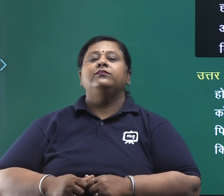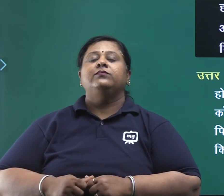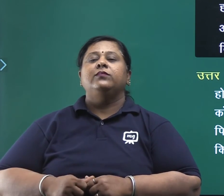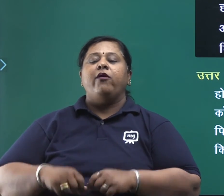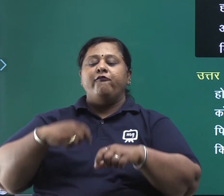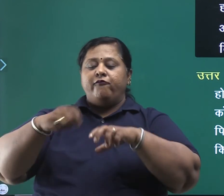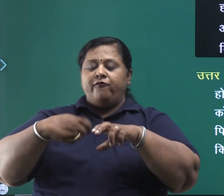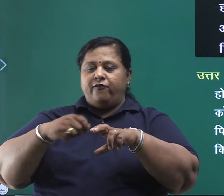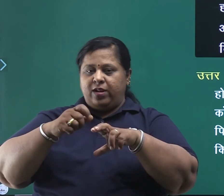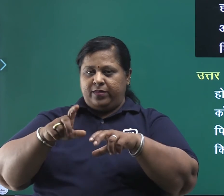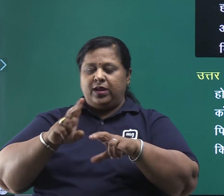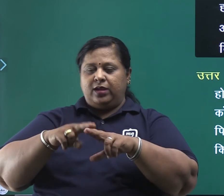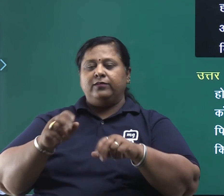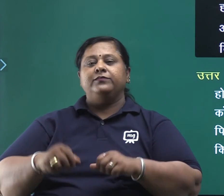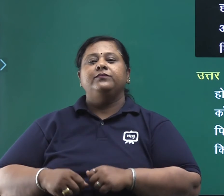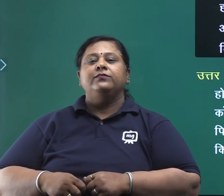फिल्म के